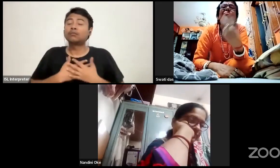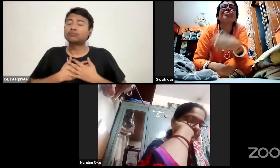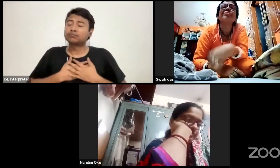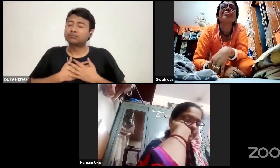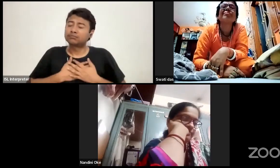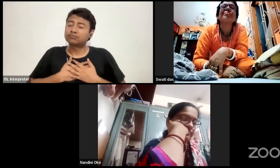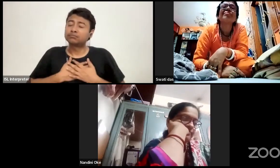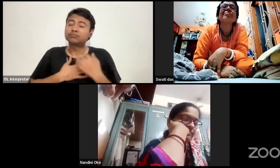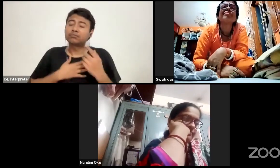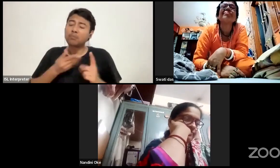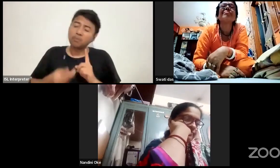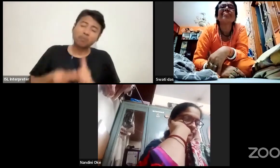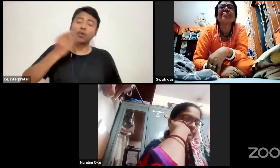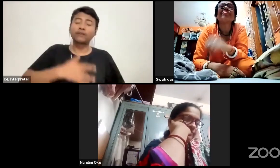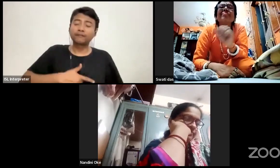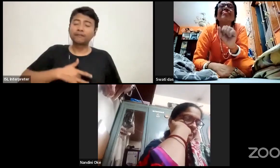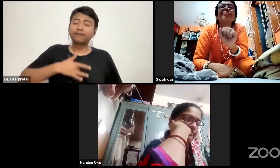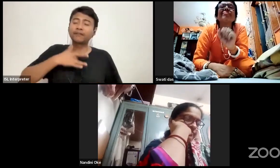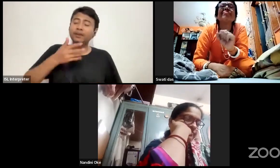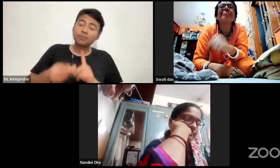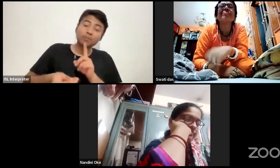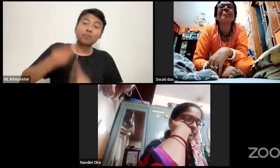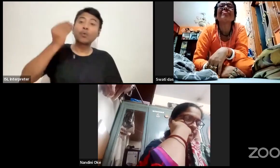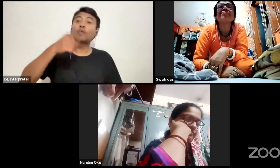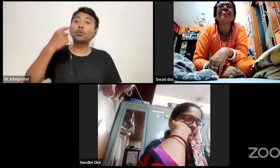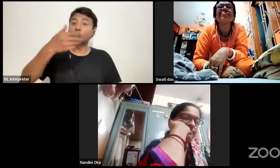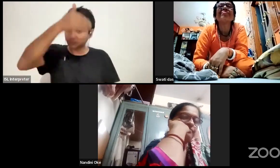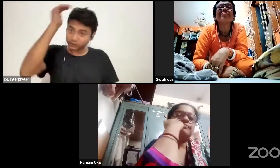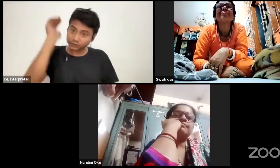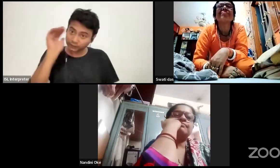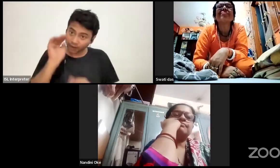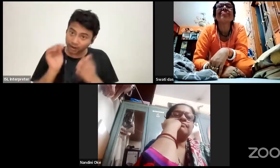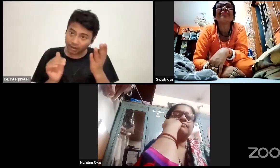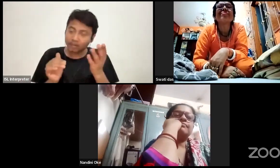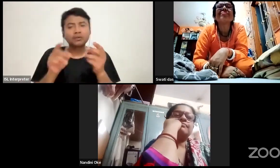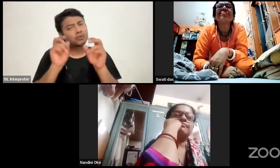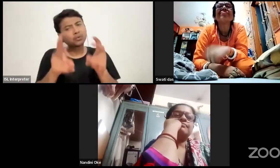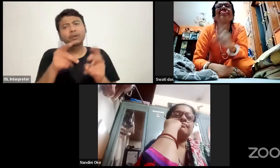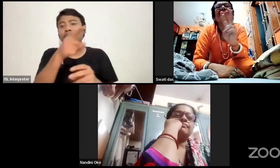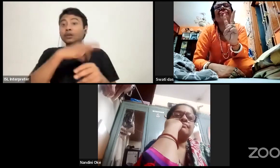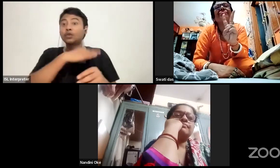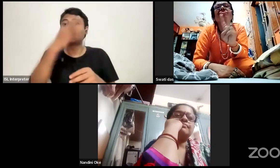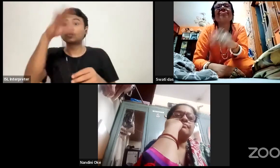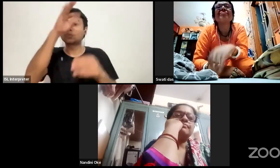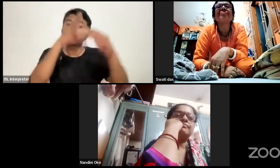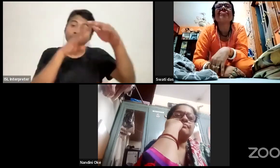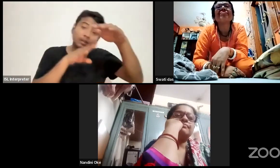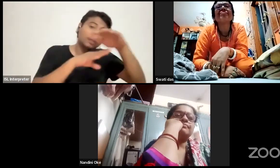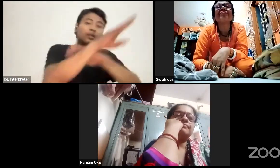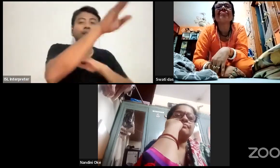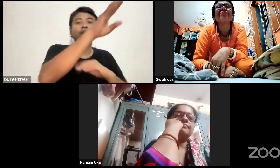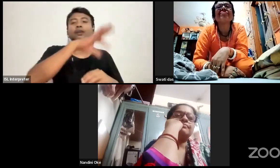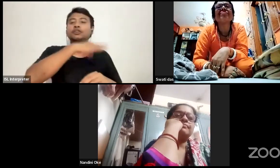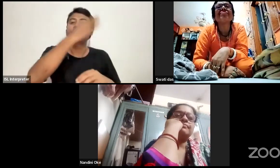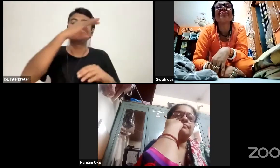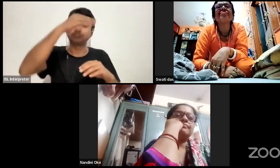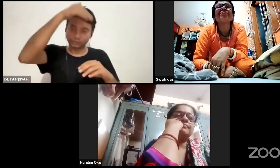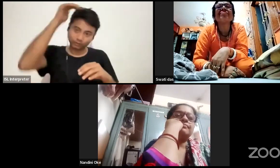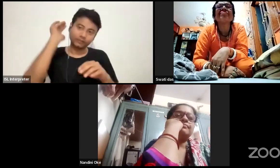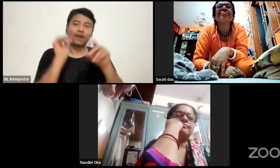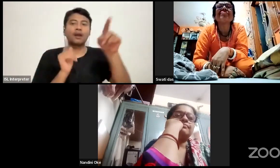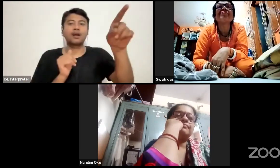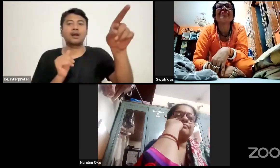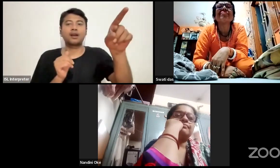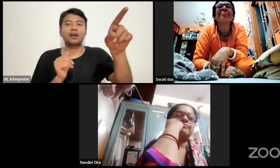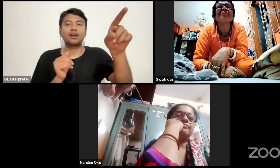नहीं, सब सुप्रीम है, सब सुप्रीम है, तो आपको कुछ भी नहीं मिलेगा। आपको अभी थोड़ा सा और समय मिलेगा, लगेगा, कुछ जन्म लगेंगे प्रॉपर